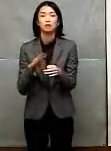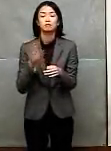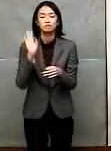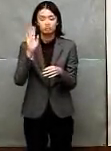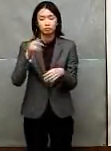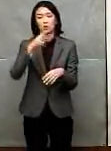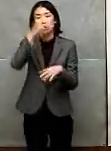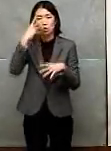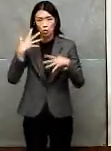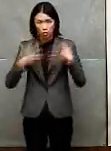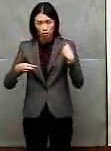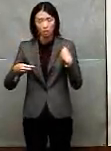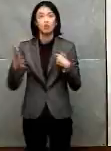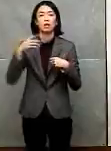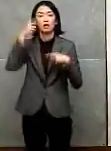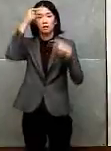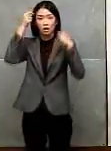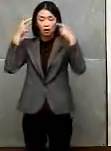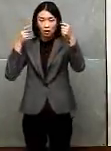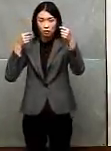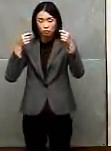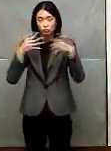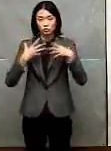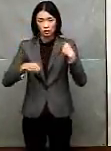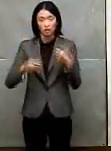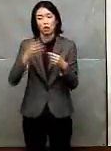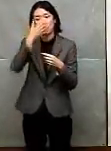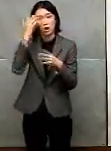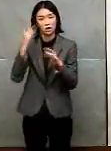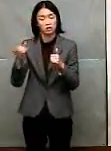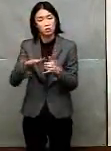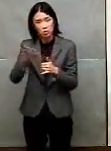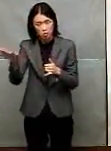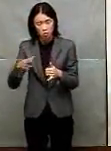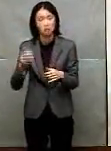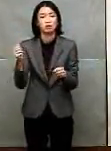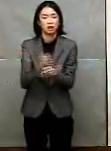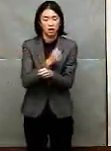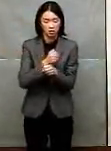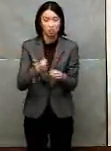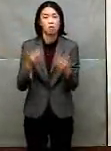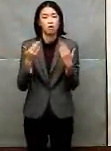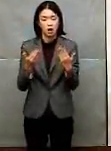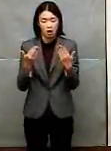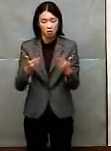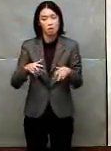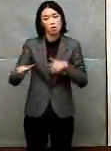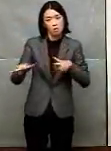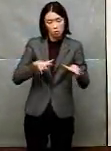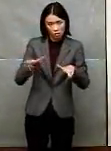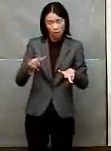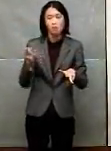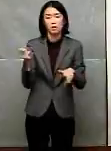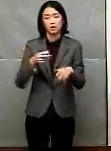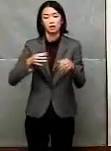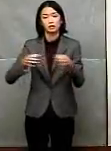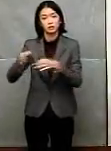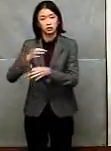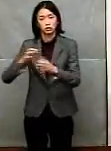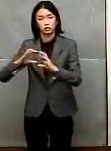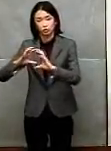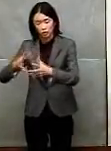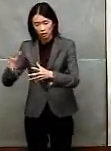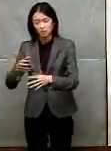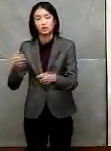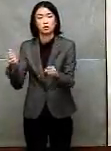校生や大学生などの若者とともに、産学官をはじめ金融界、労働界及